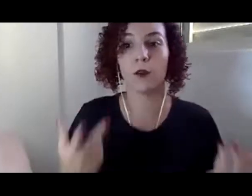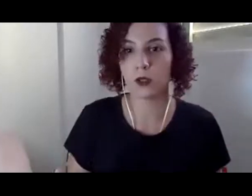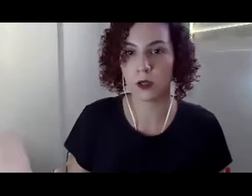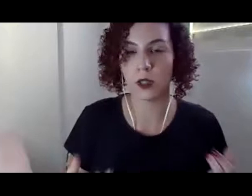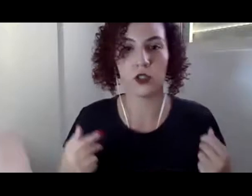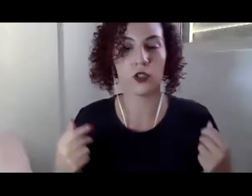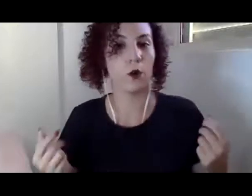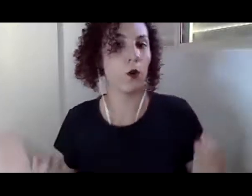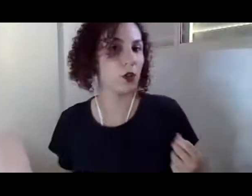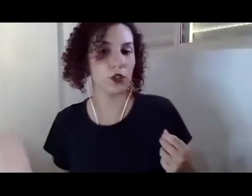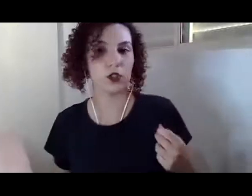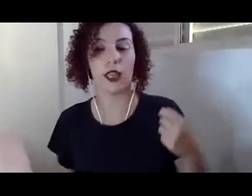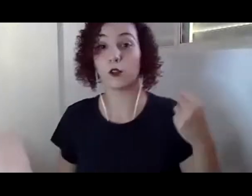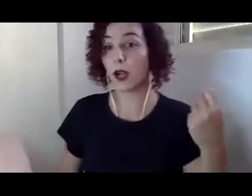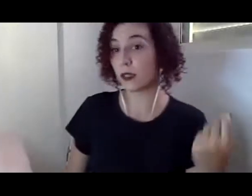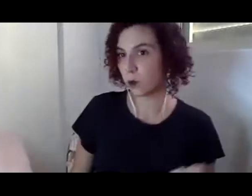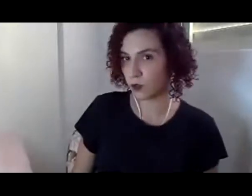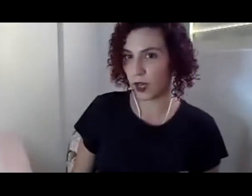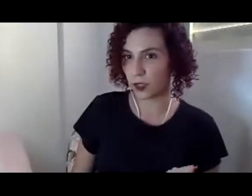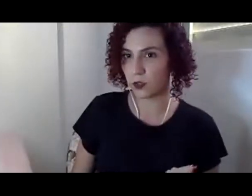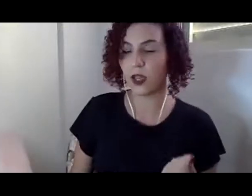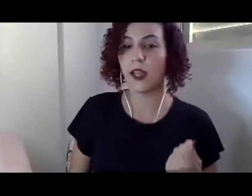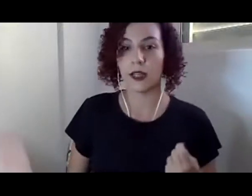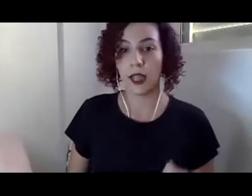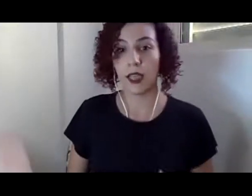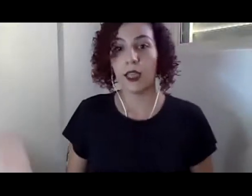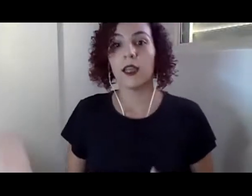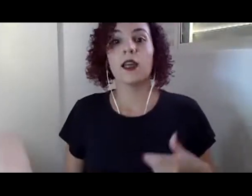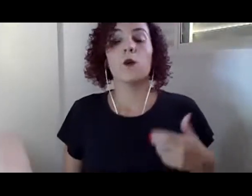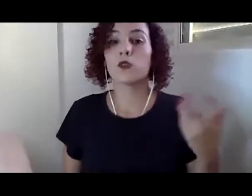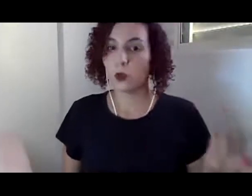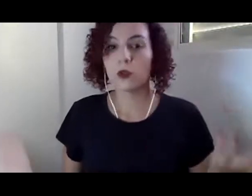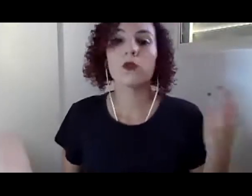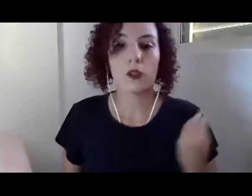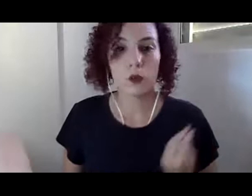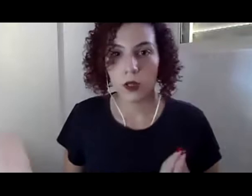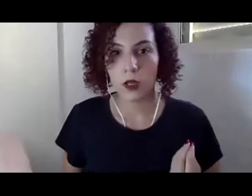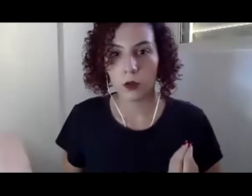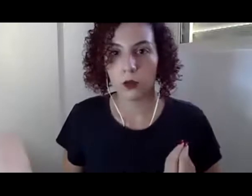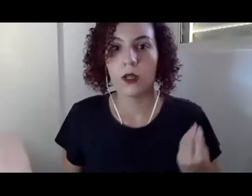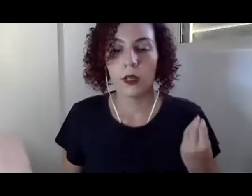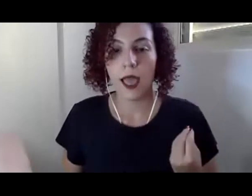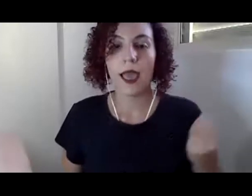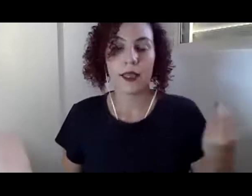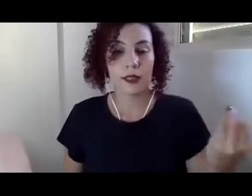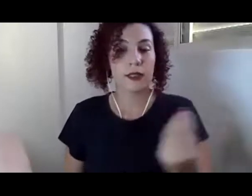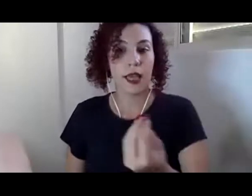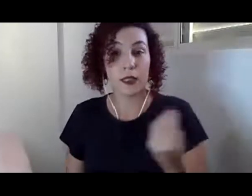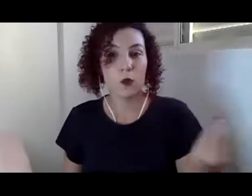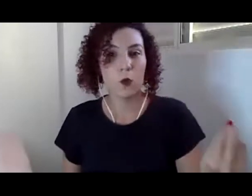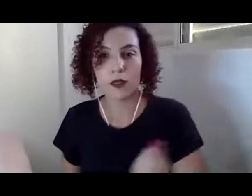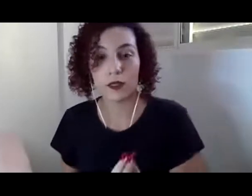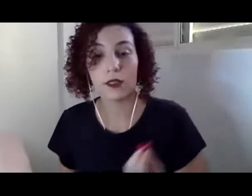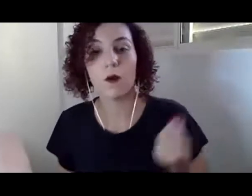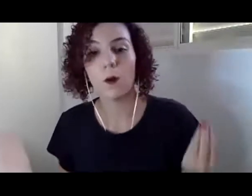usa a voz, quando a gente é irônico, a gente tem a entonação diferente, né? O surdo não está escutando, né,